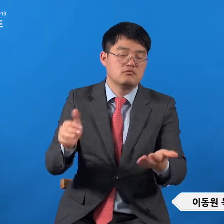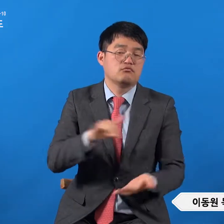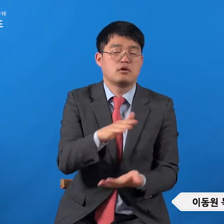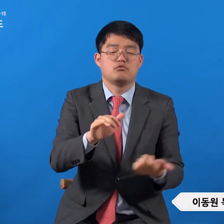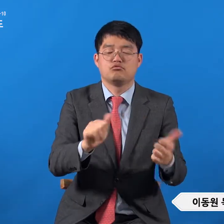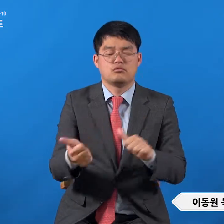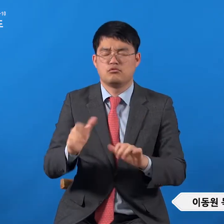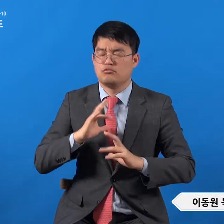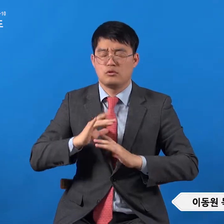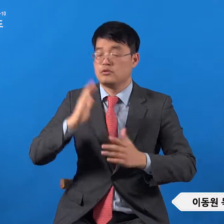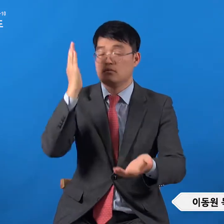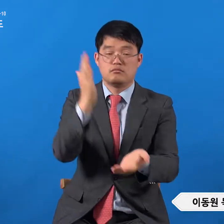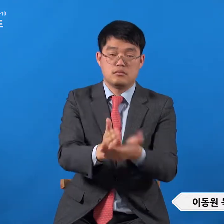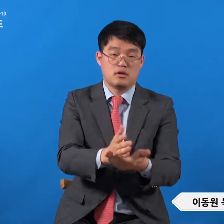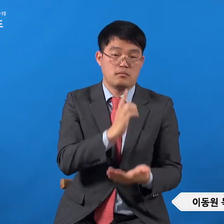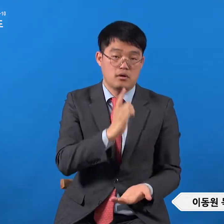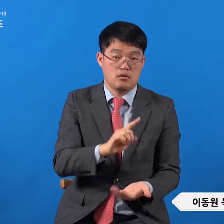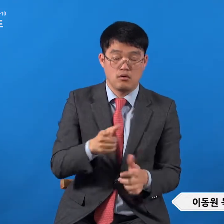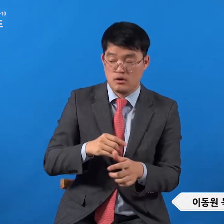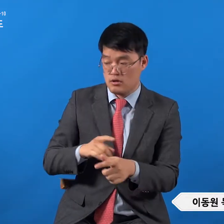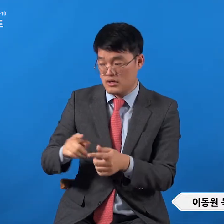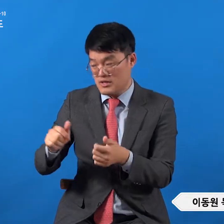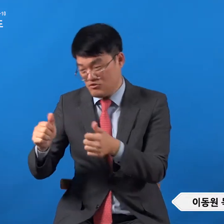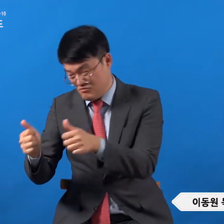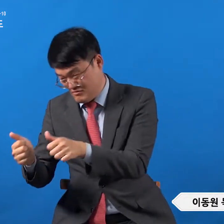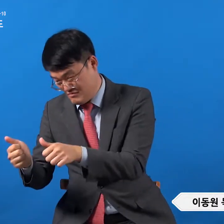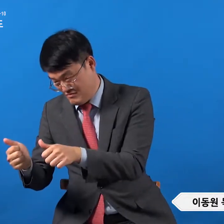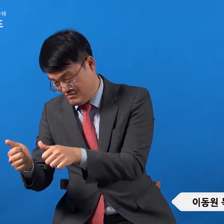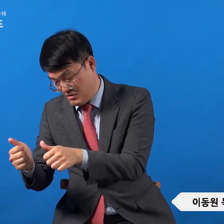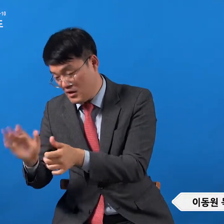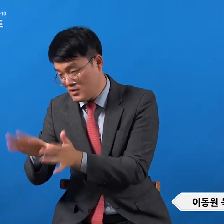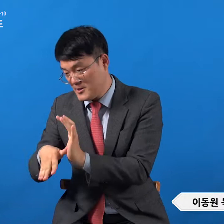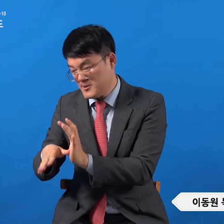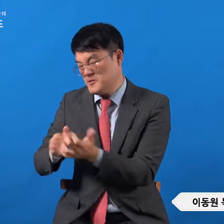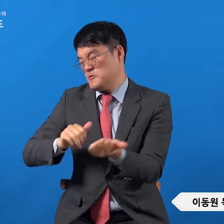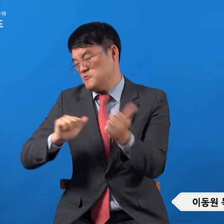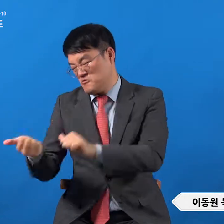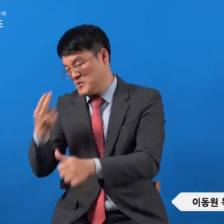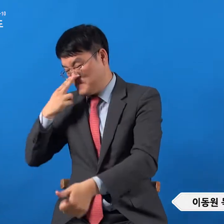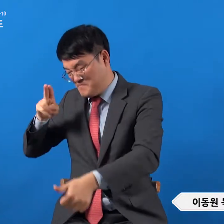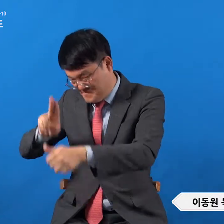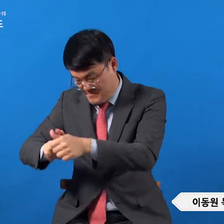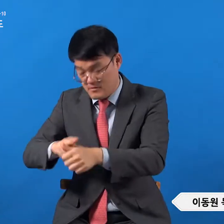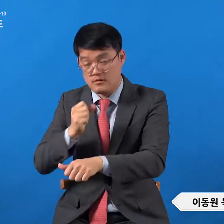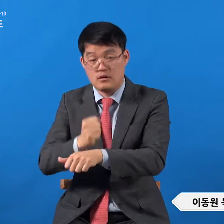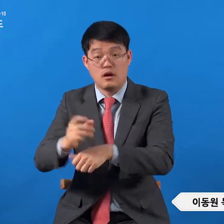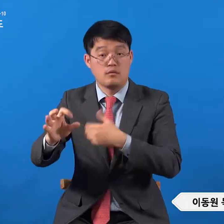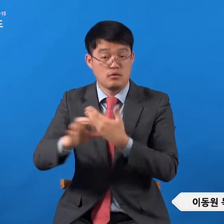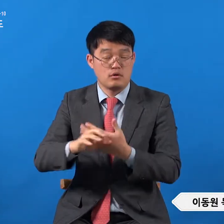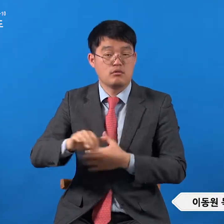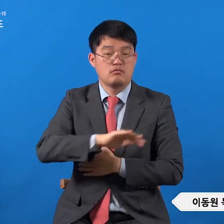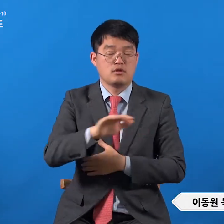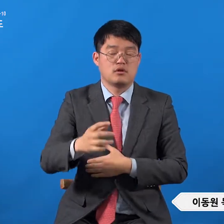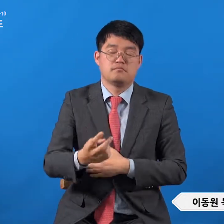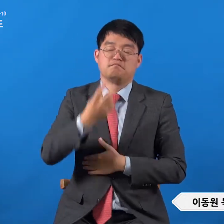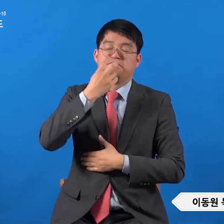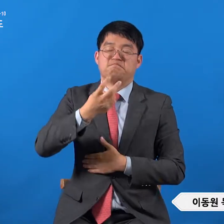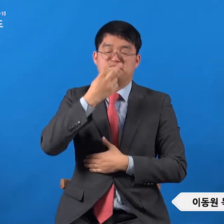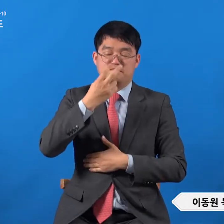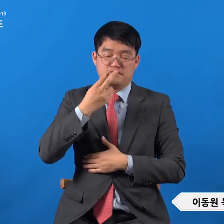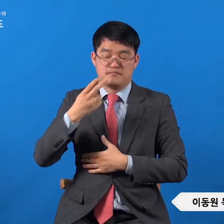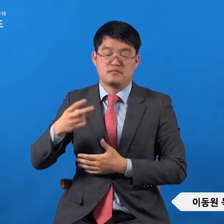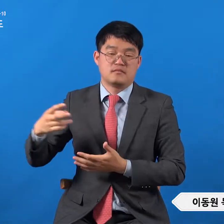두려워하지 말라고, 아니 그때야말로 우리가 죽어야 할 때입니다. 죽기를 각오하면 우리는 살